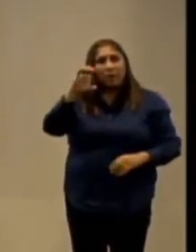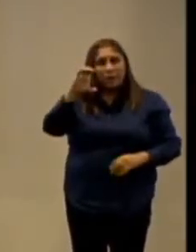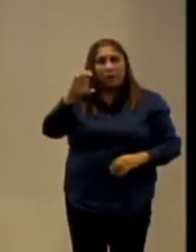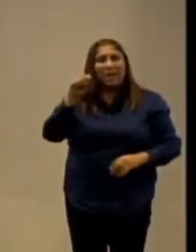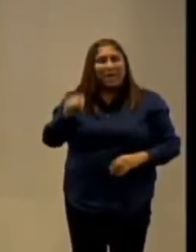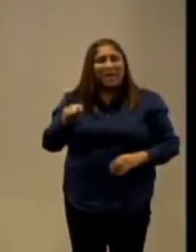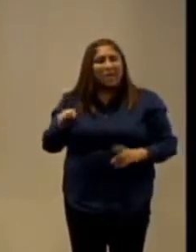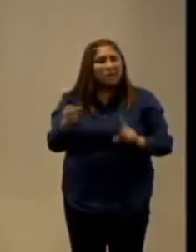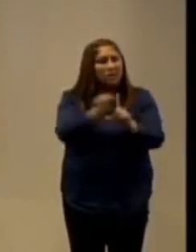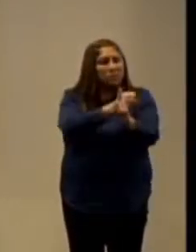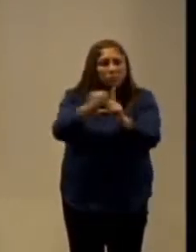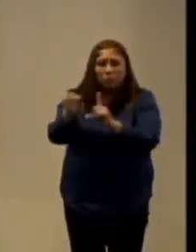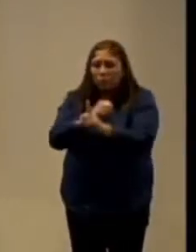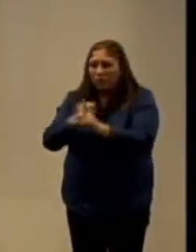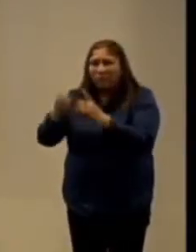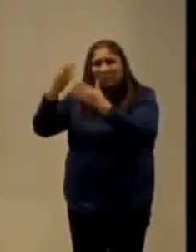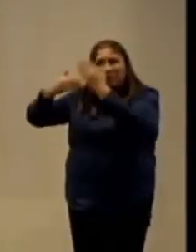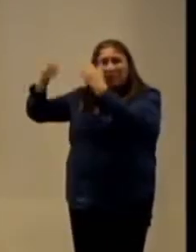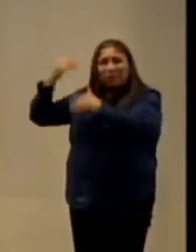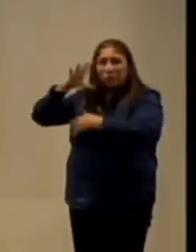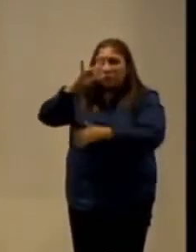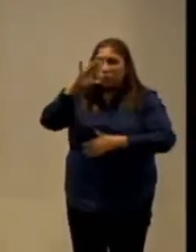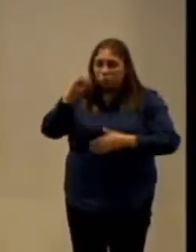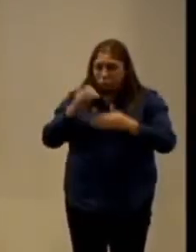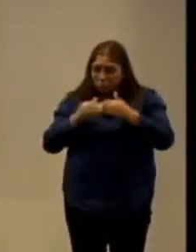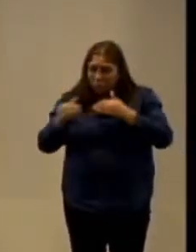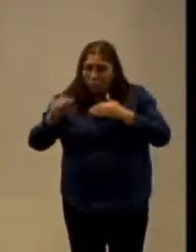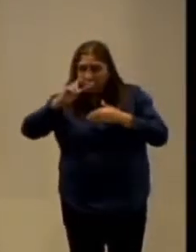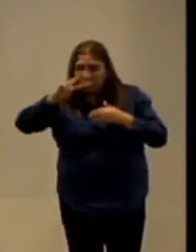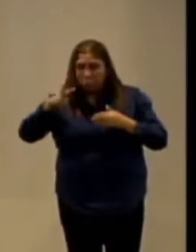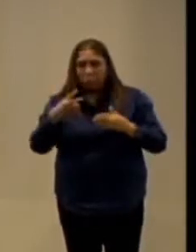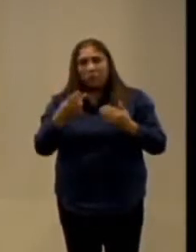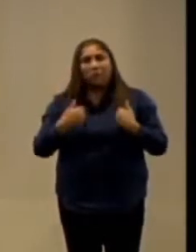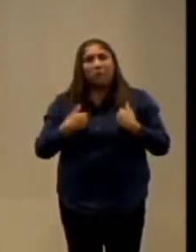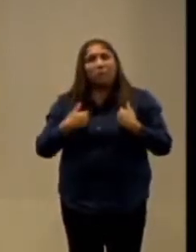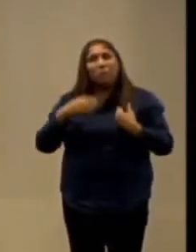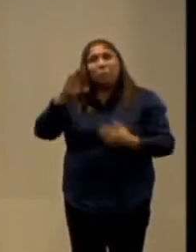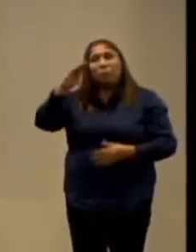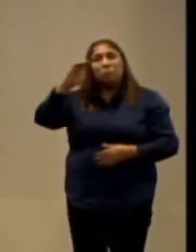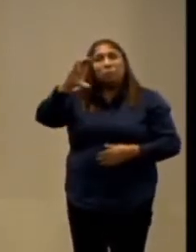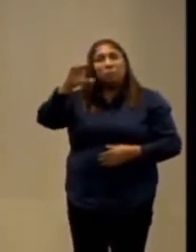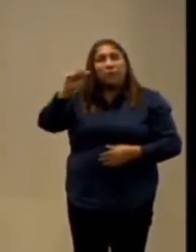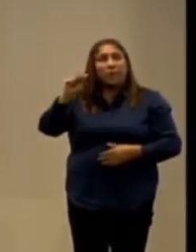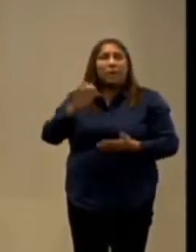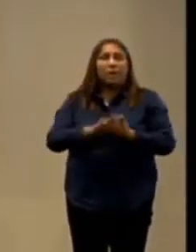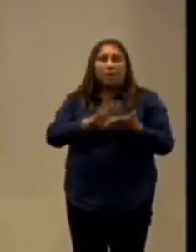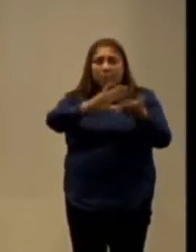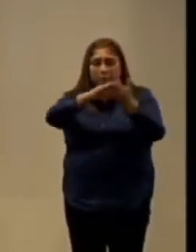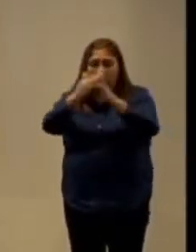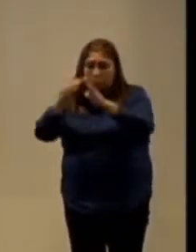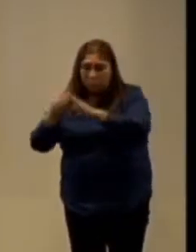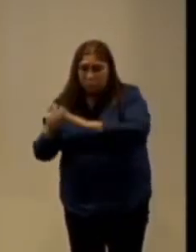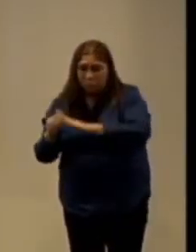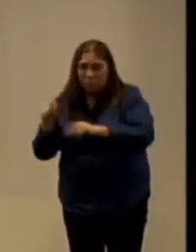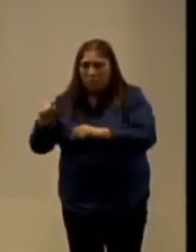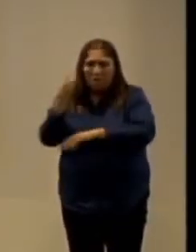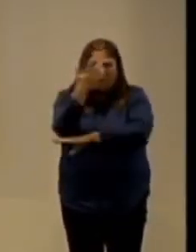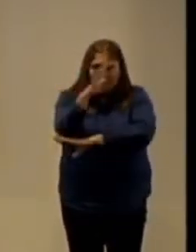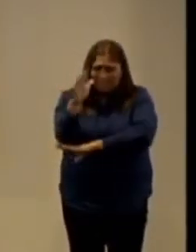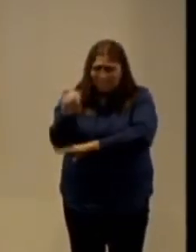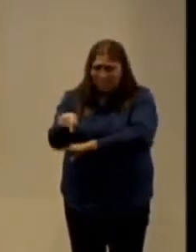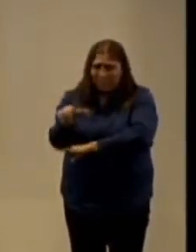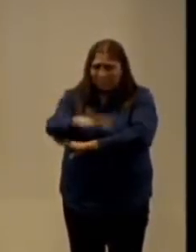víctima de la violencia de los años 80 al 2000, tenemos beca para población en Brán y Guayaga, que viven en